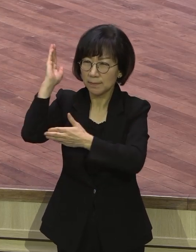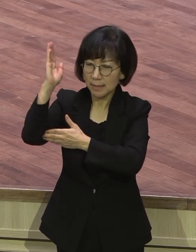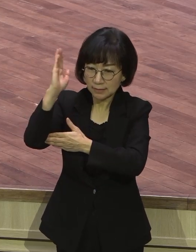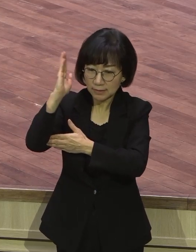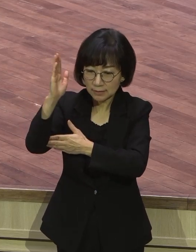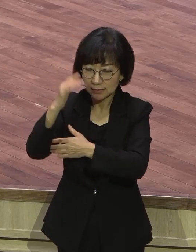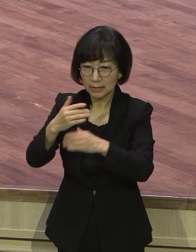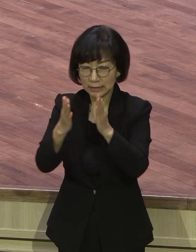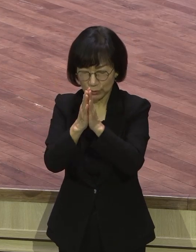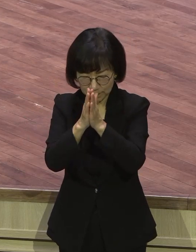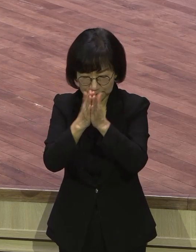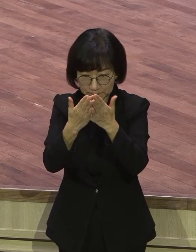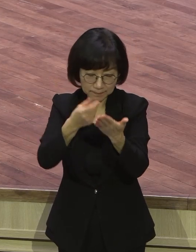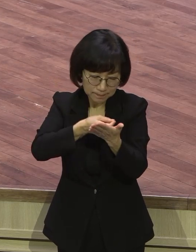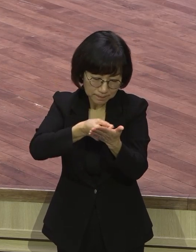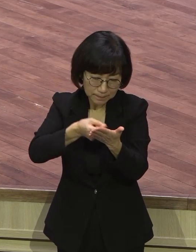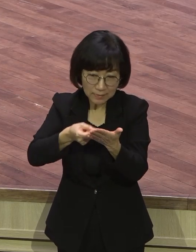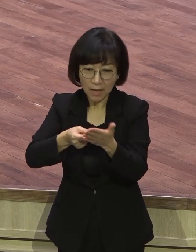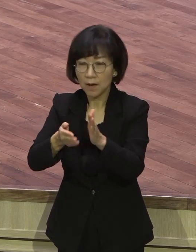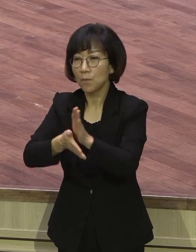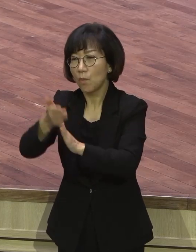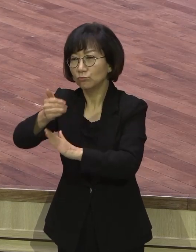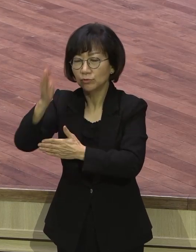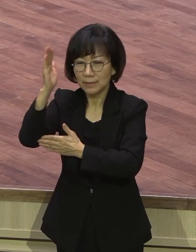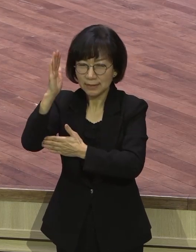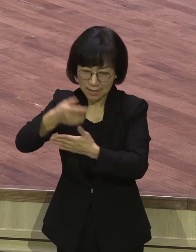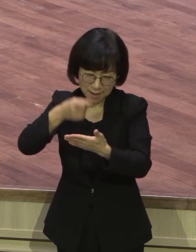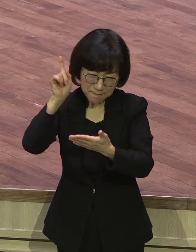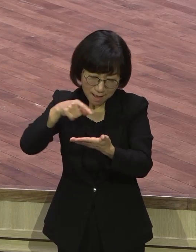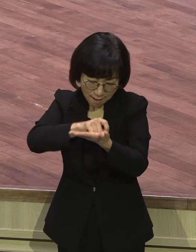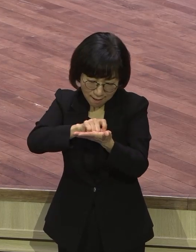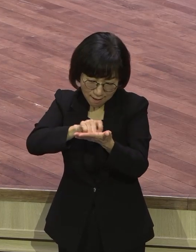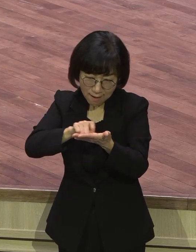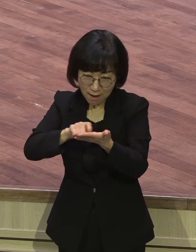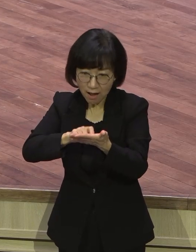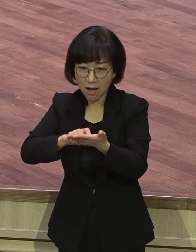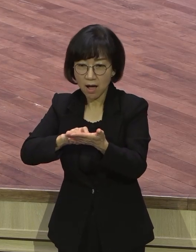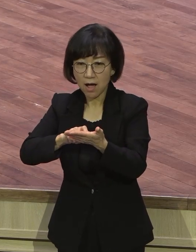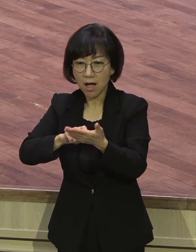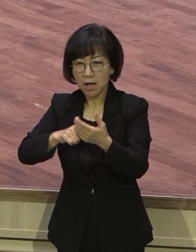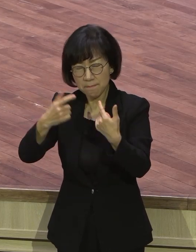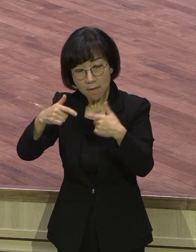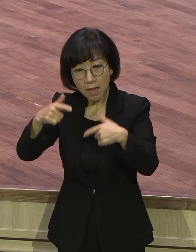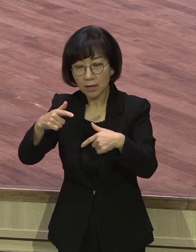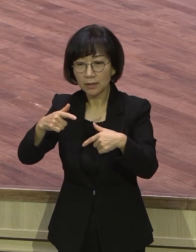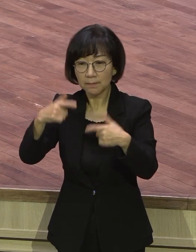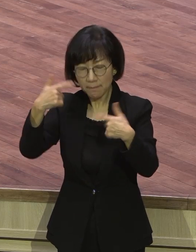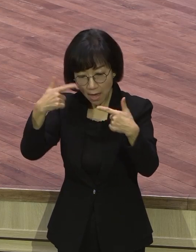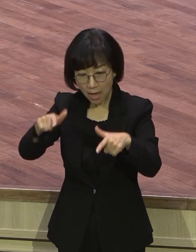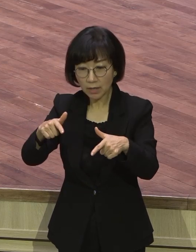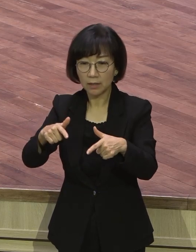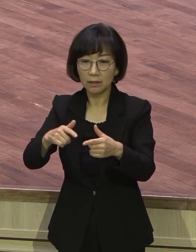사모아의 컴퓨터가 우리 본부 메시지로 다 정리해서 매일 하루도 한방에 보낸다는 거예요 5시에 5시 10분